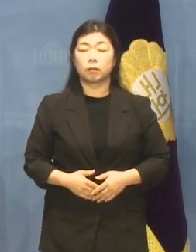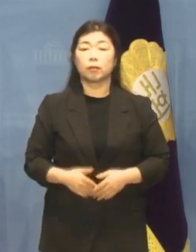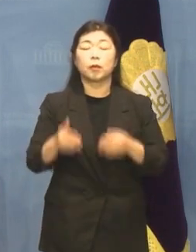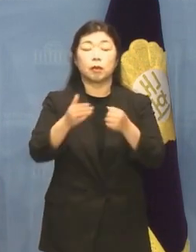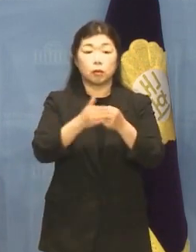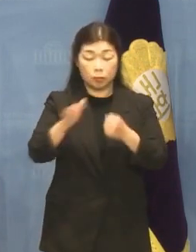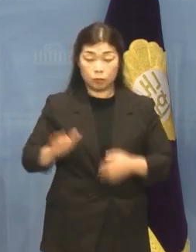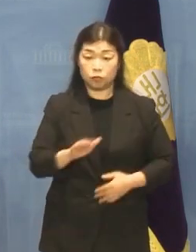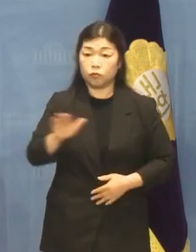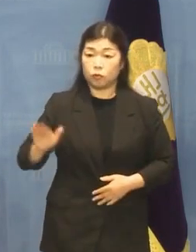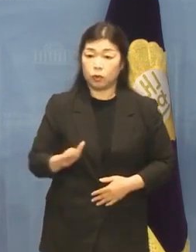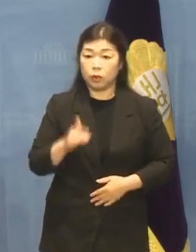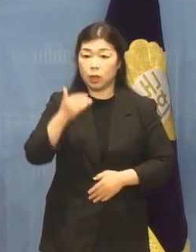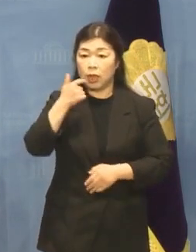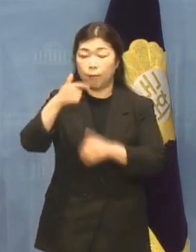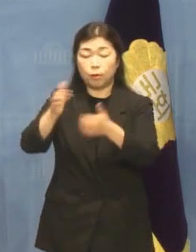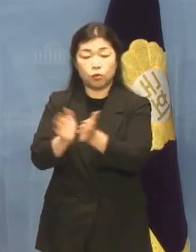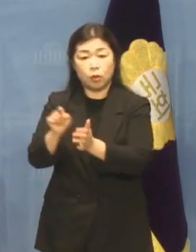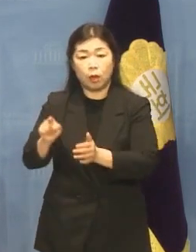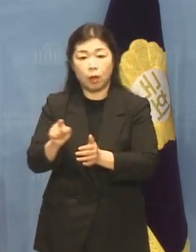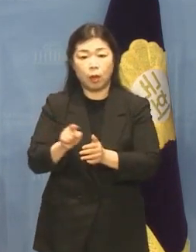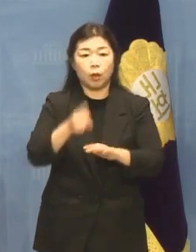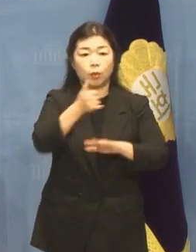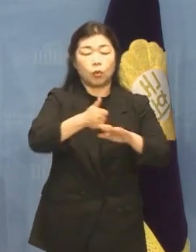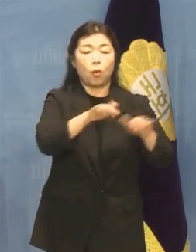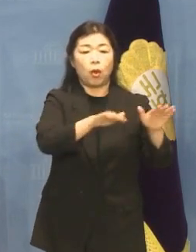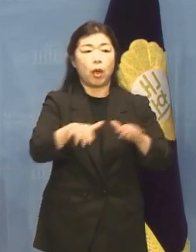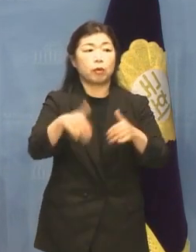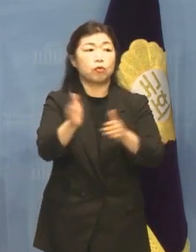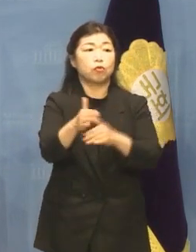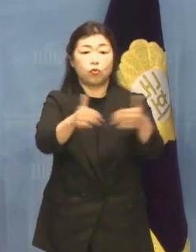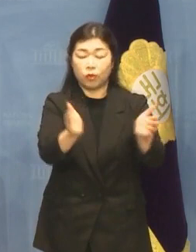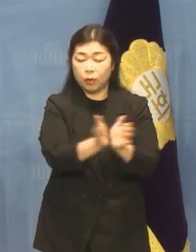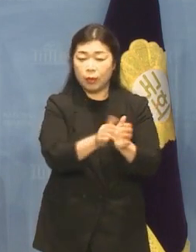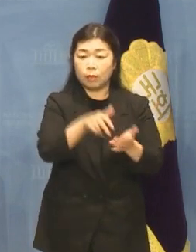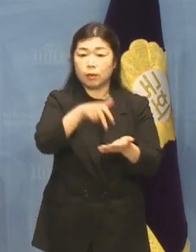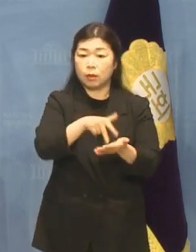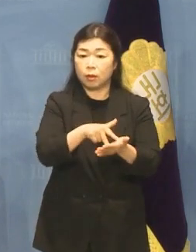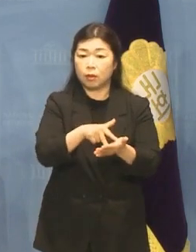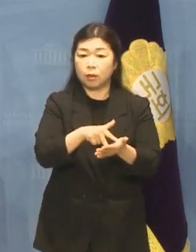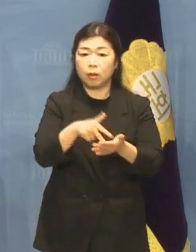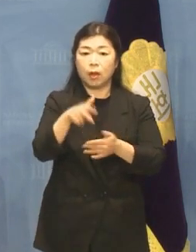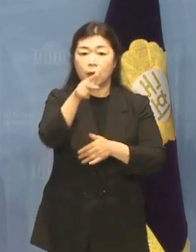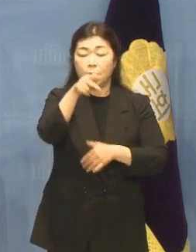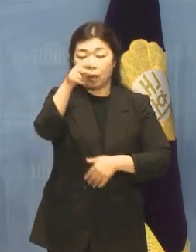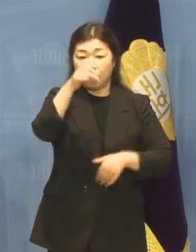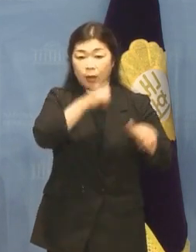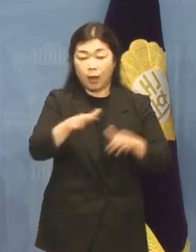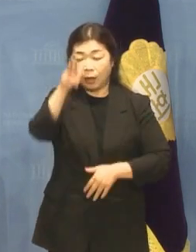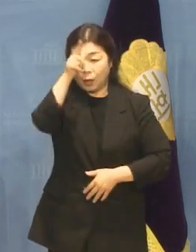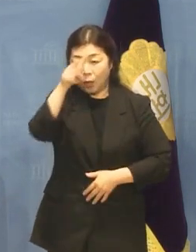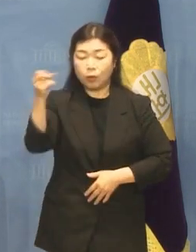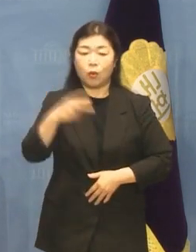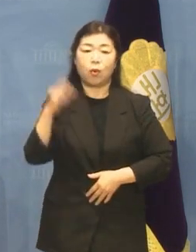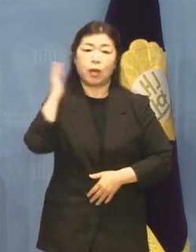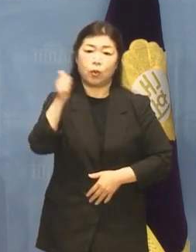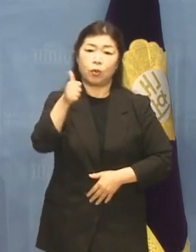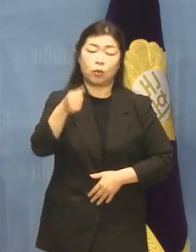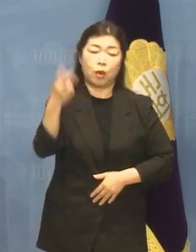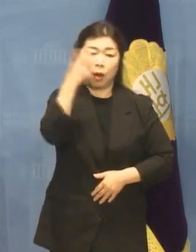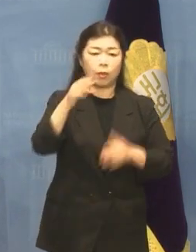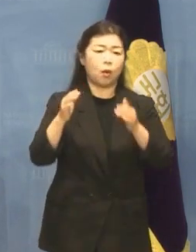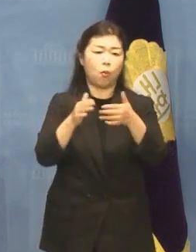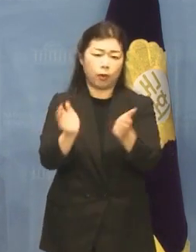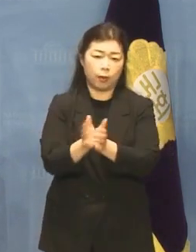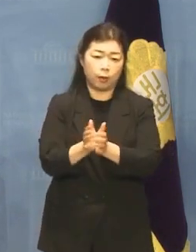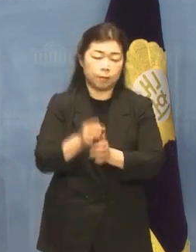그래서 우리 민주당 농해수위 의원 일동은 해경, 해수부, 대통령실, 감사원, 검찰 등에 대한